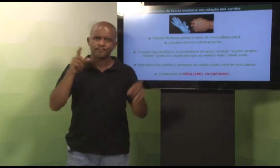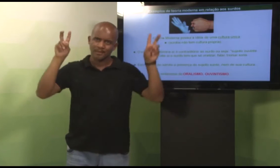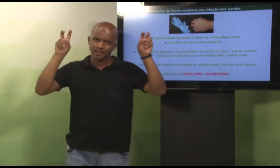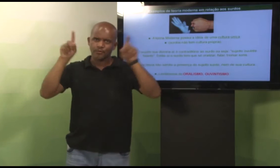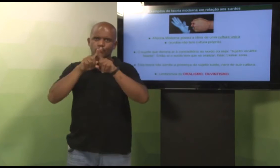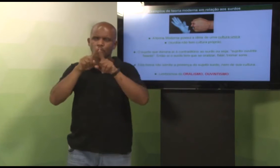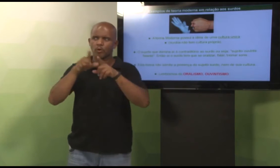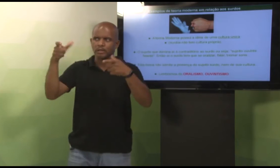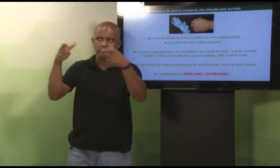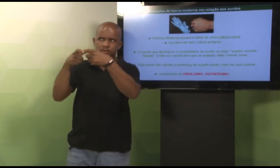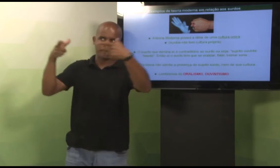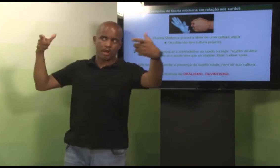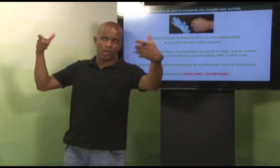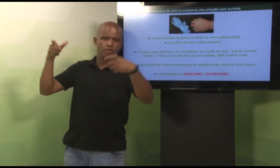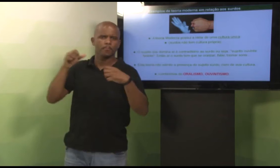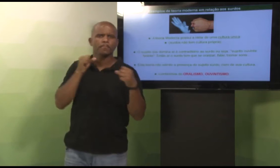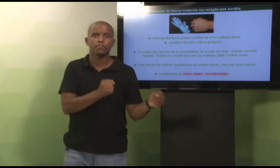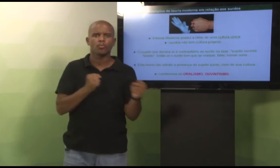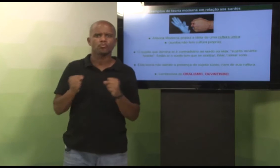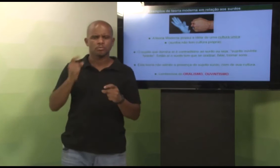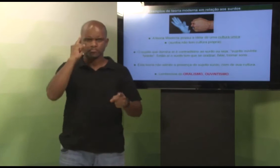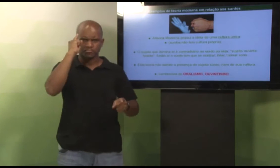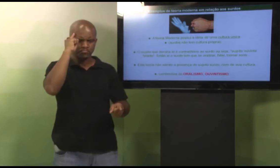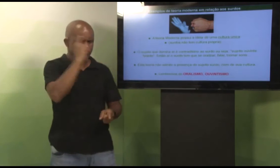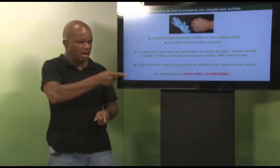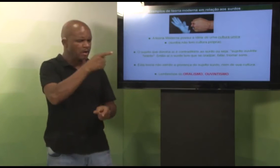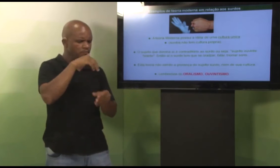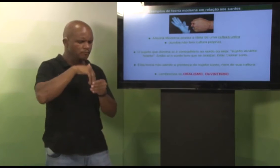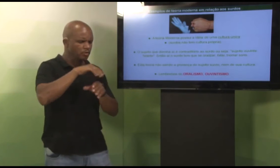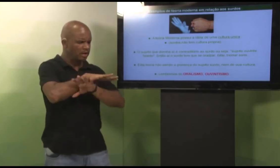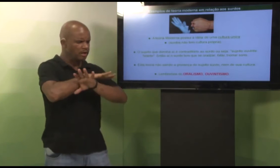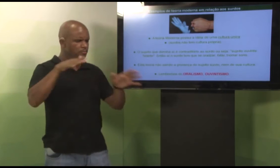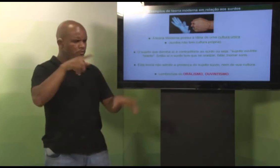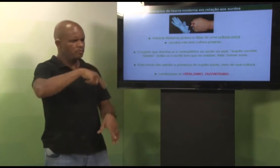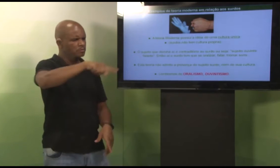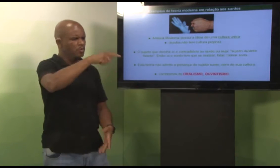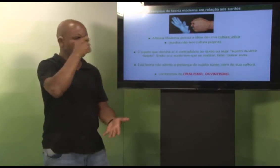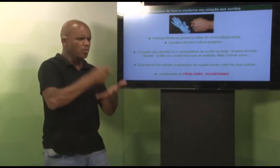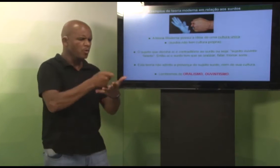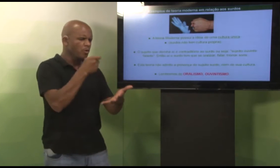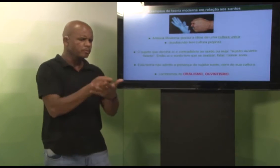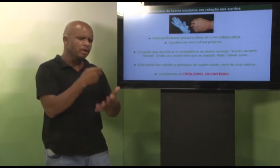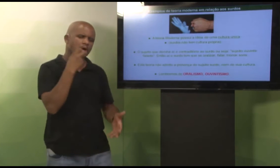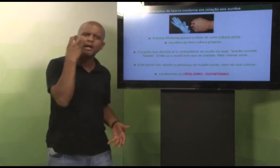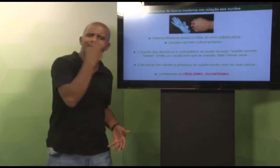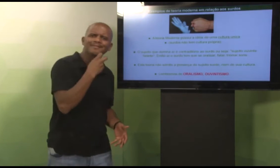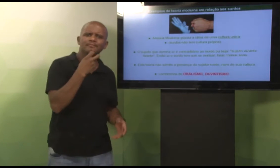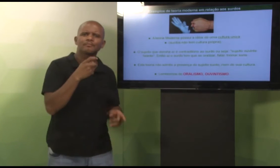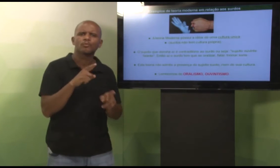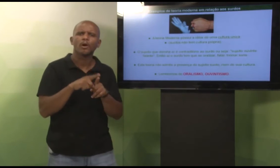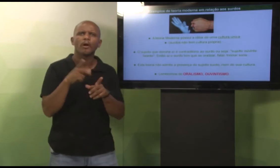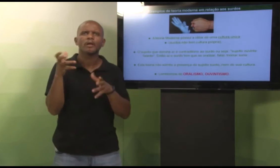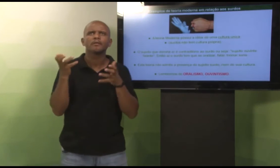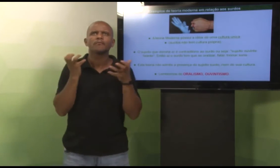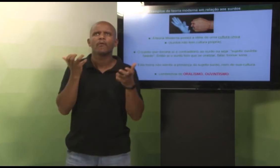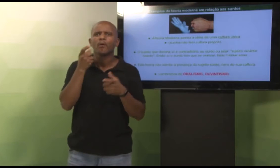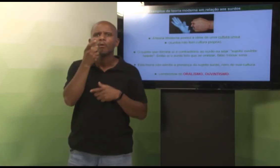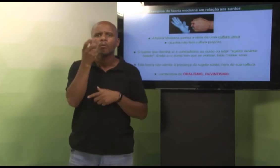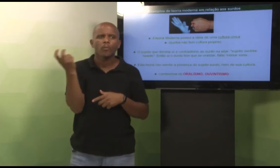da oralização. Então, teve uma votação e a maioria, a partir das relações de